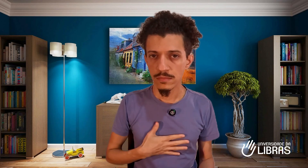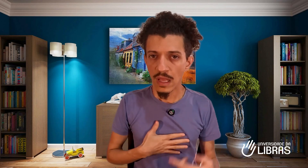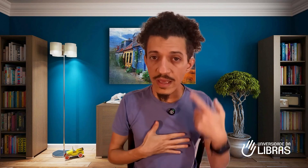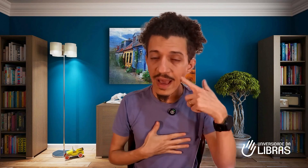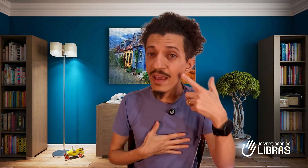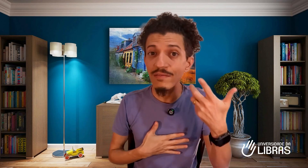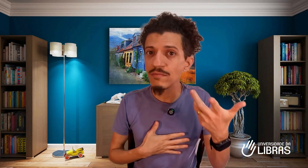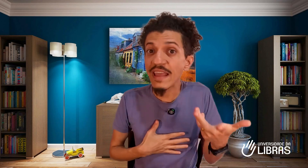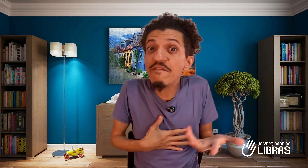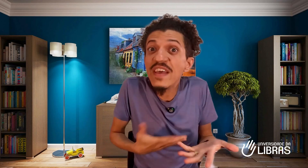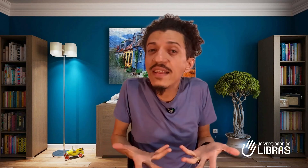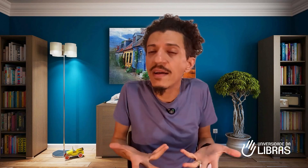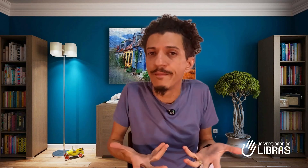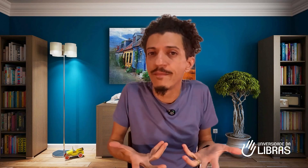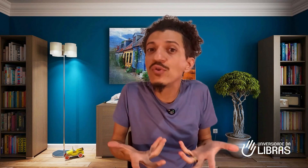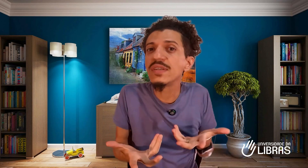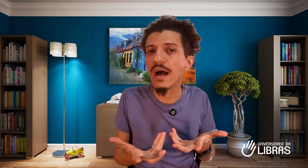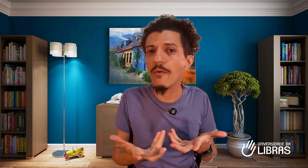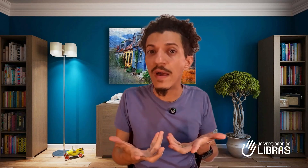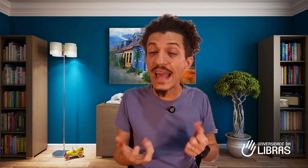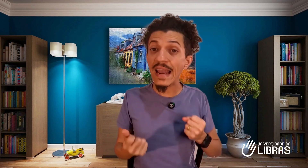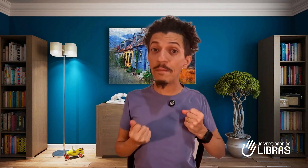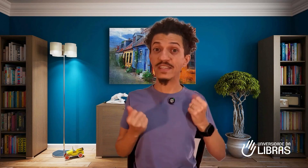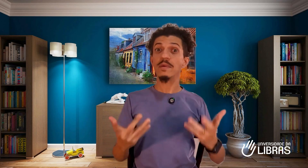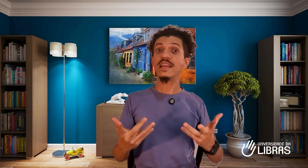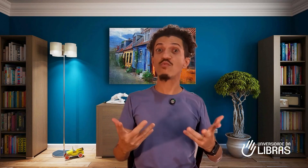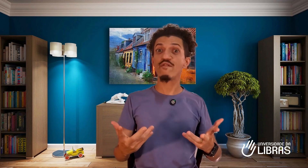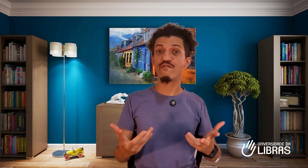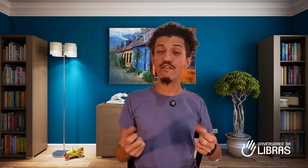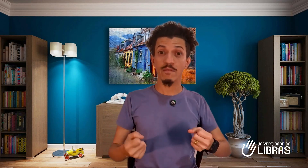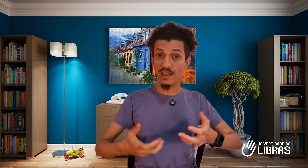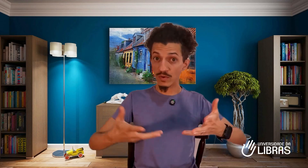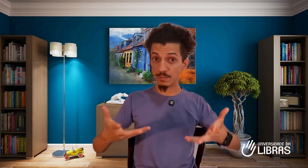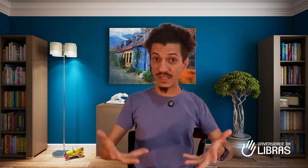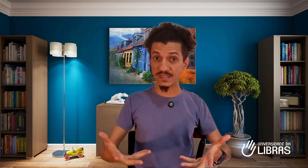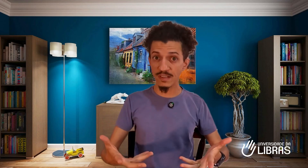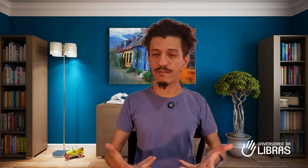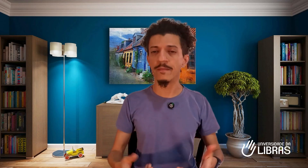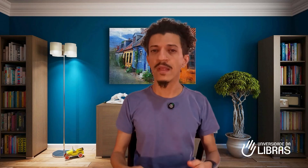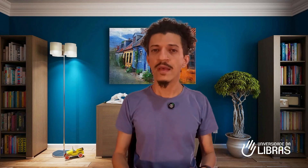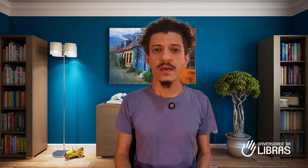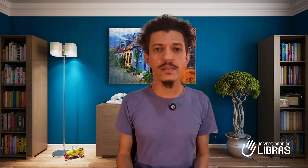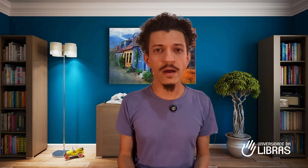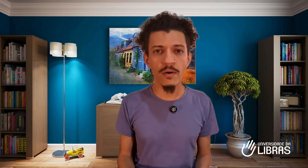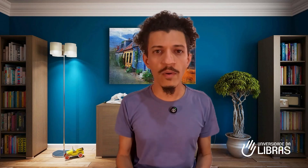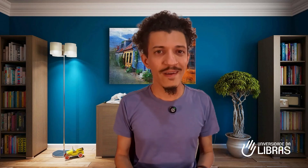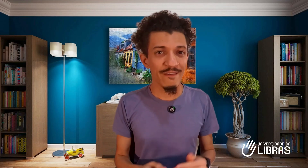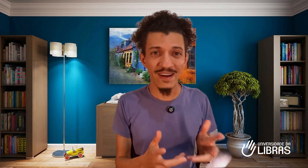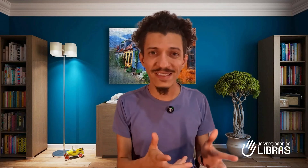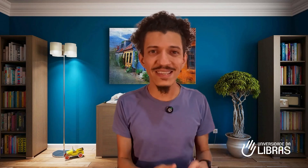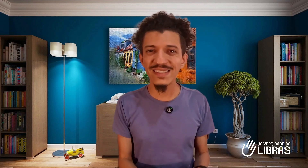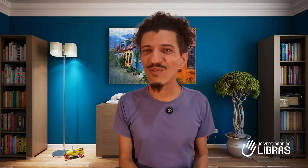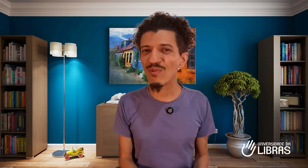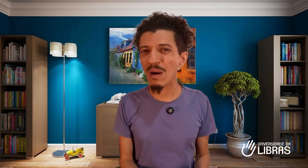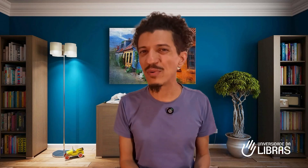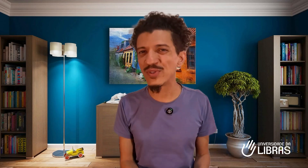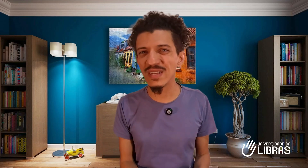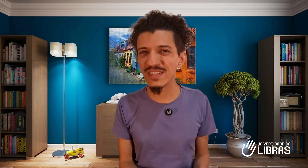E aí não tem vida no sinal. E a Libras é uma língua viva, uma língua expressiva. Então, fazer assim com apostilas e